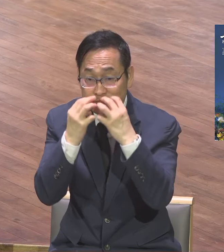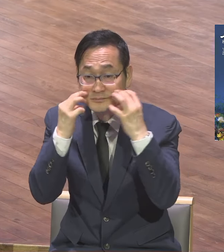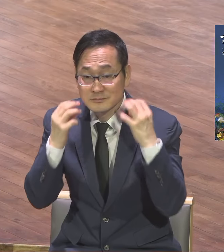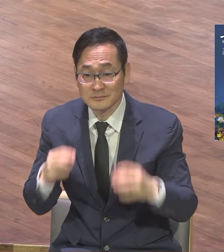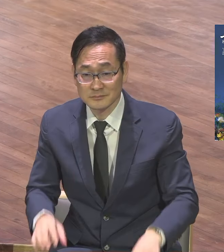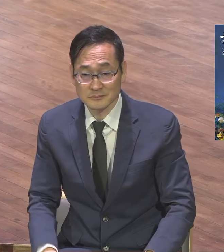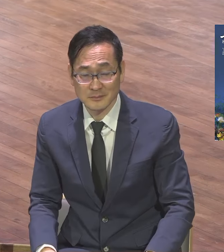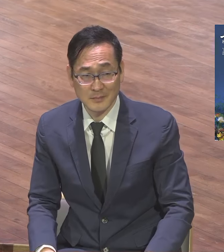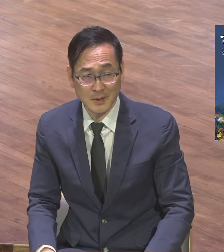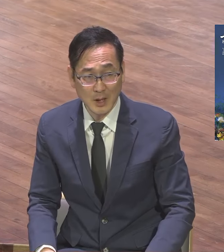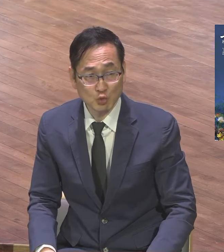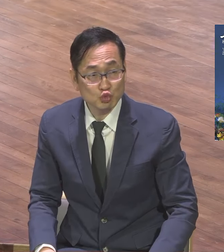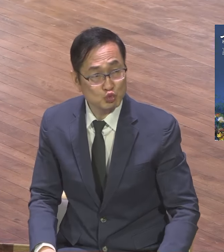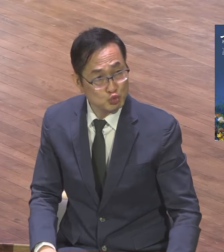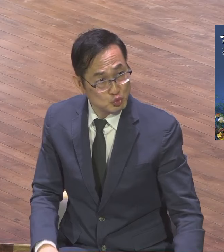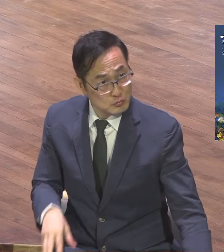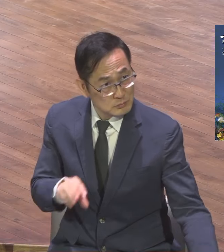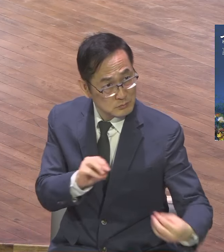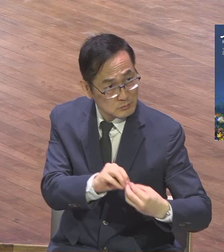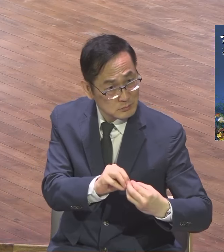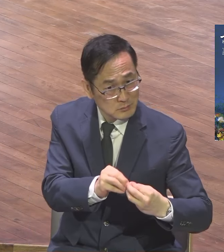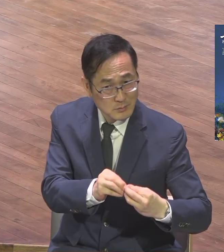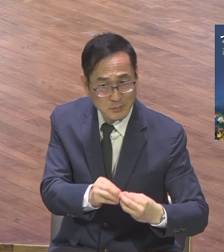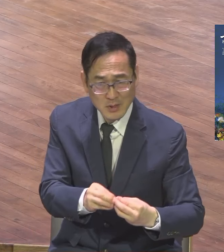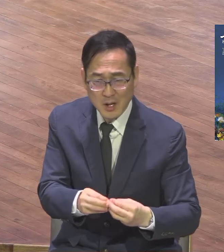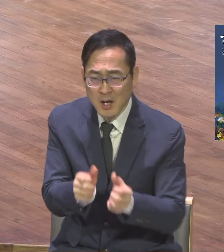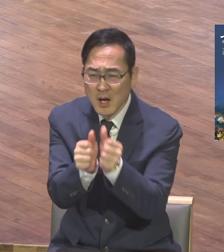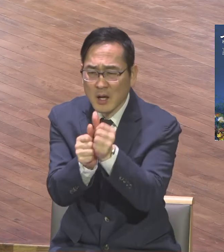여기는 게이 마을이다. 깃발 붙여놓고.